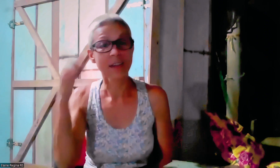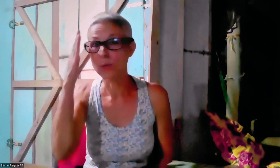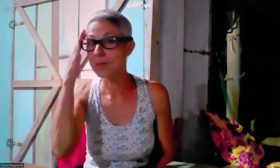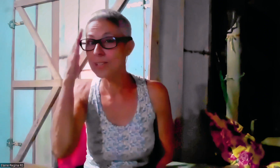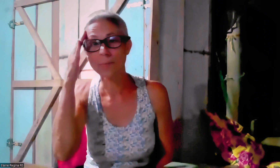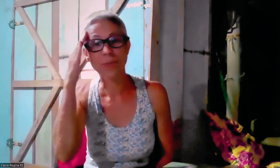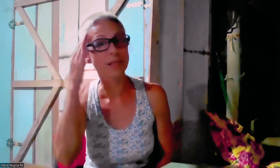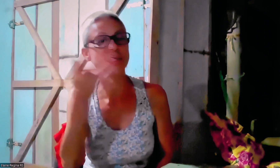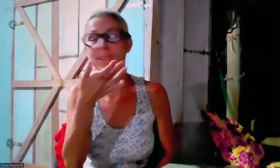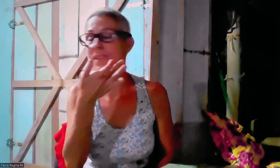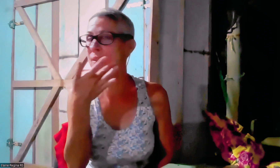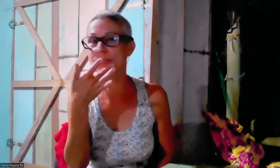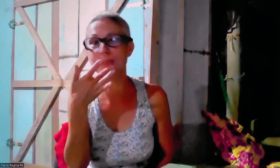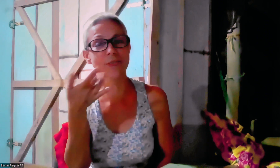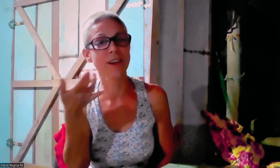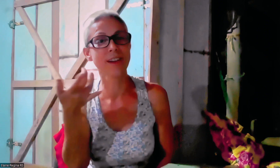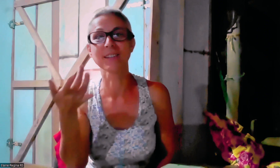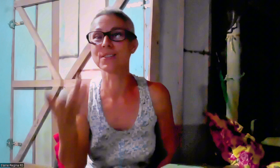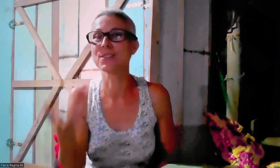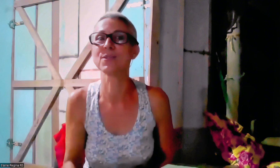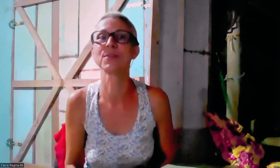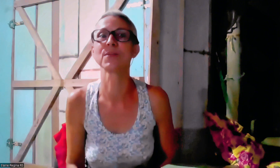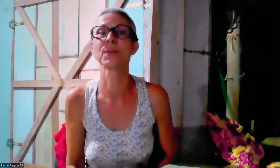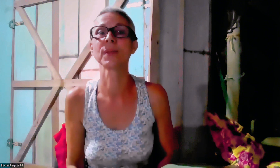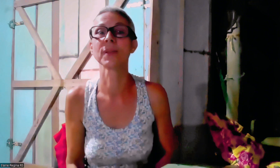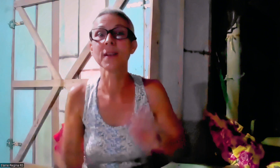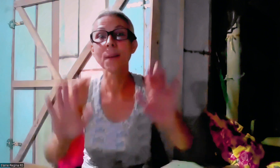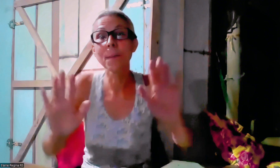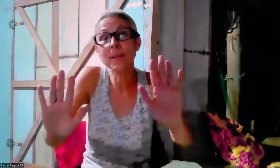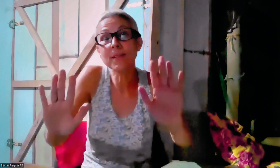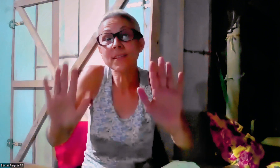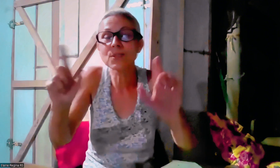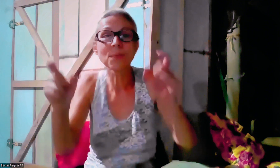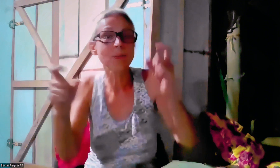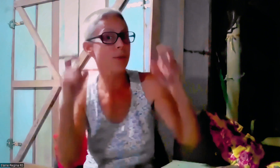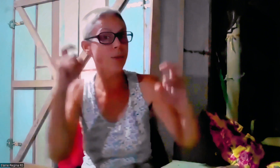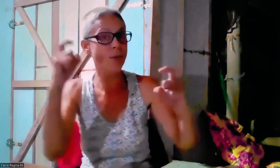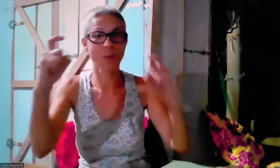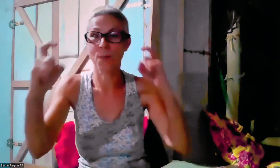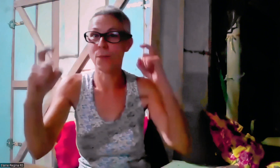Eu sabia, não seria, mas não se preocupe.